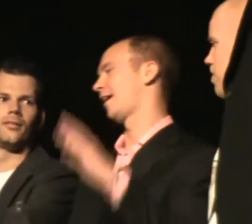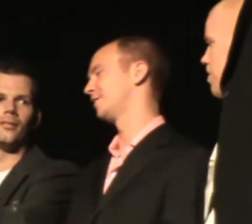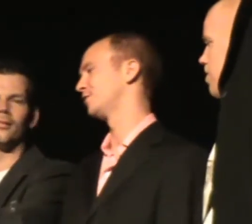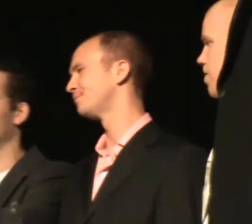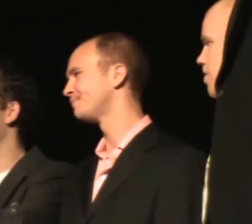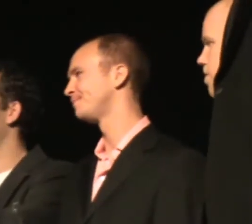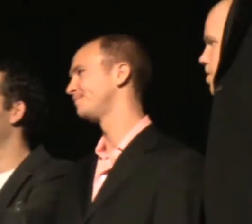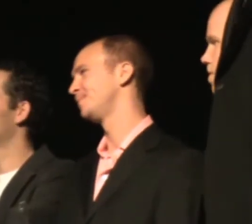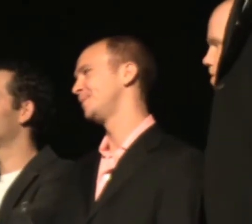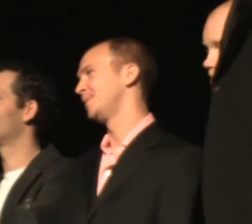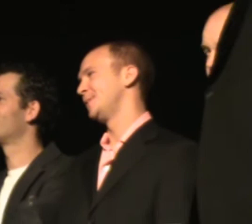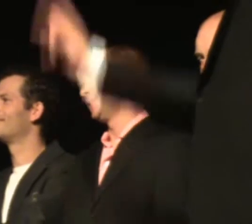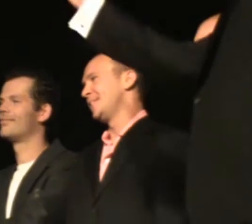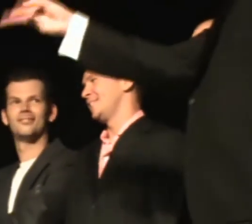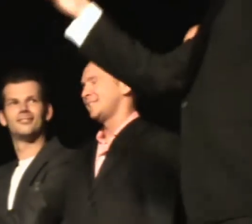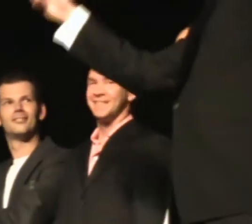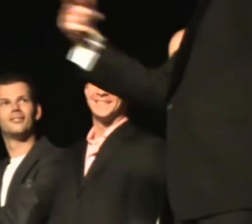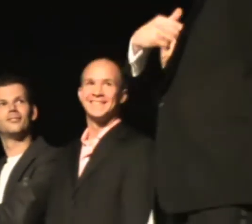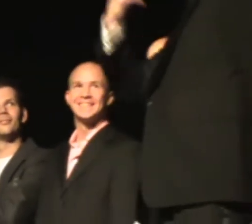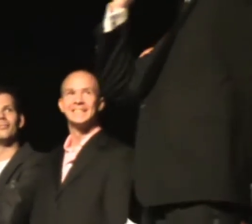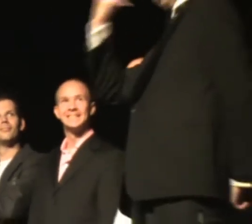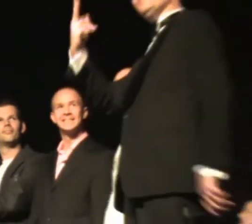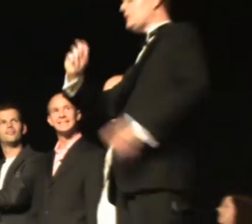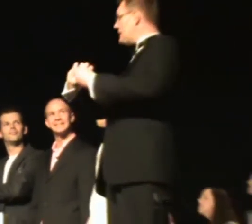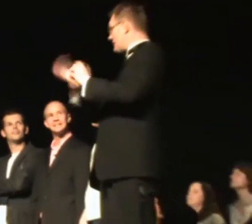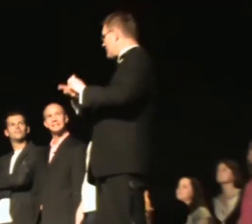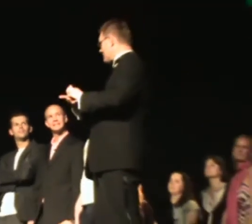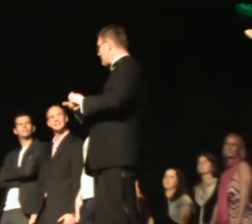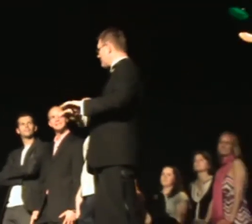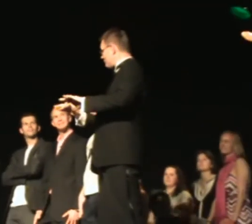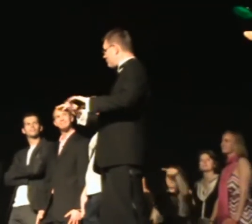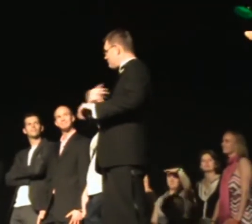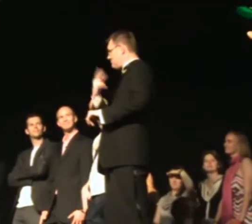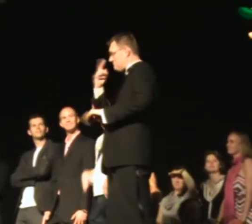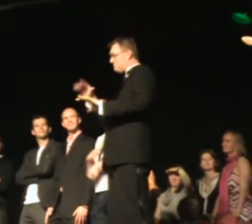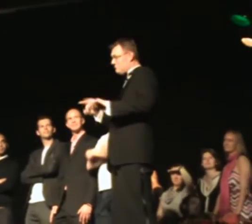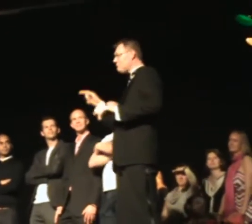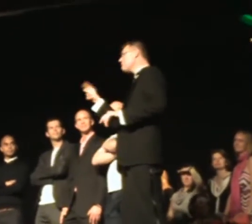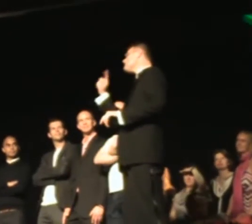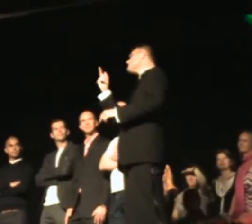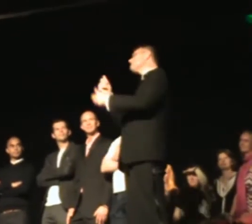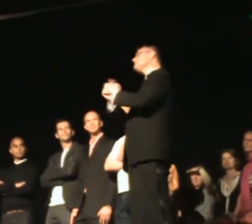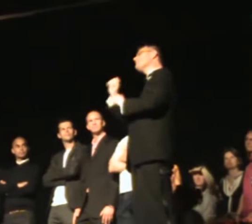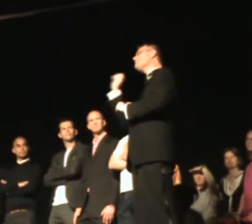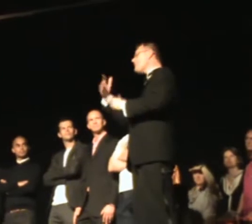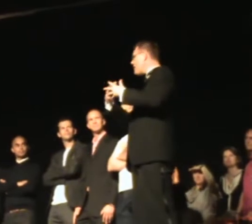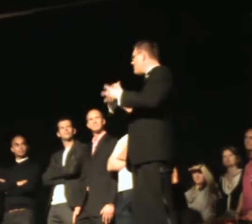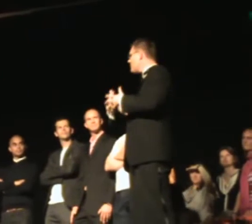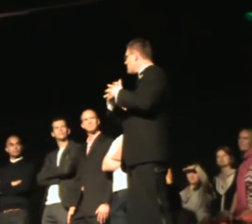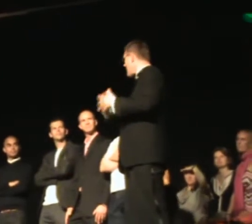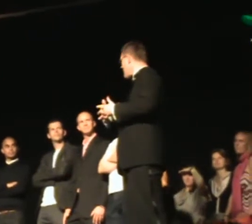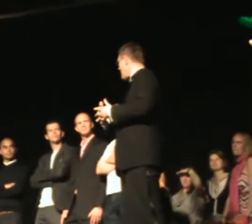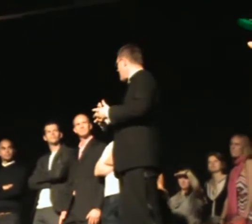Een andere ploeg vol op, in de laatste minuut hadden ze nog niet gedaan waar wij doorgaan. En Wim, ik heb het